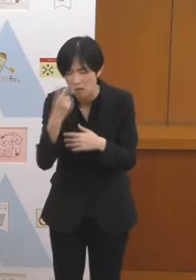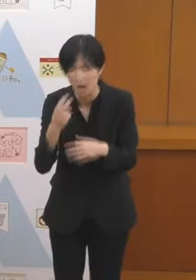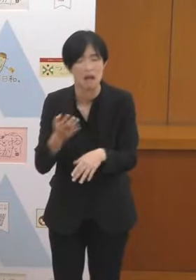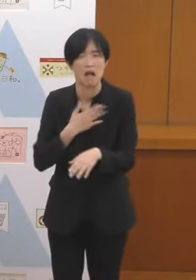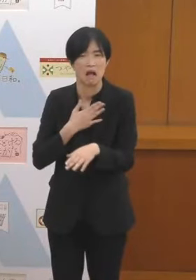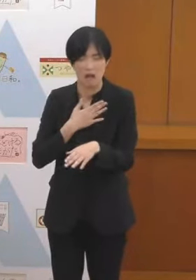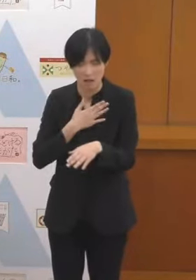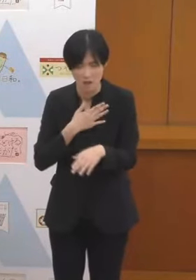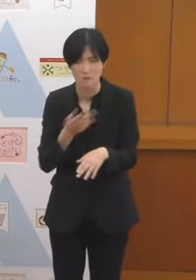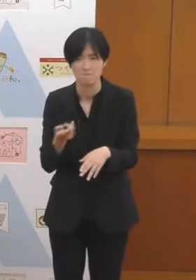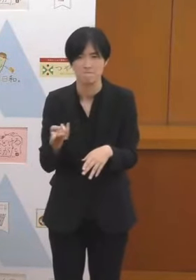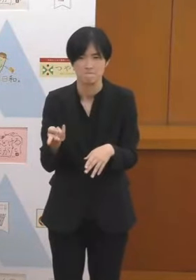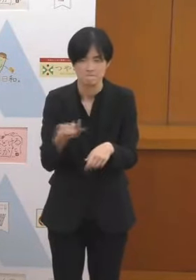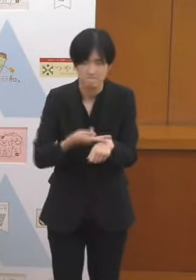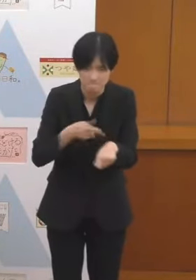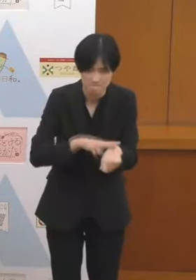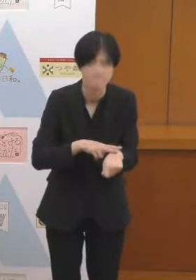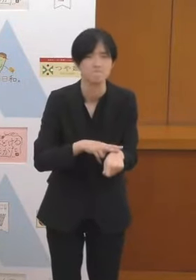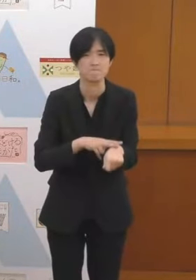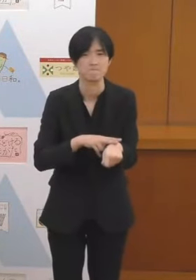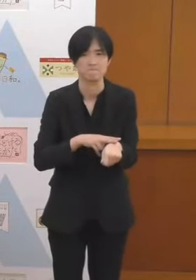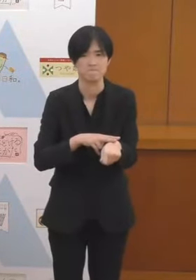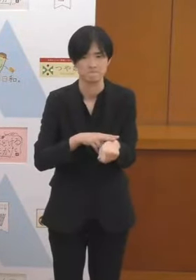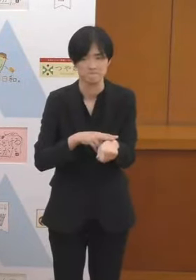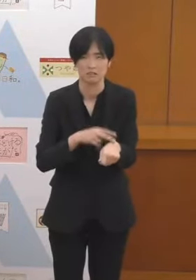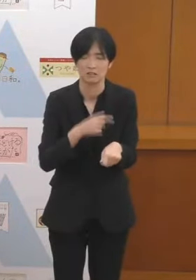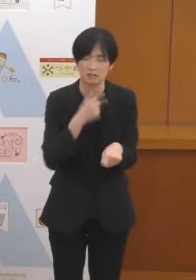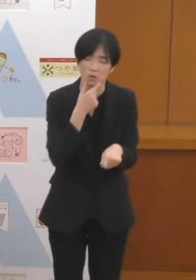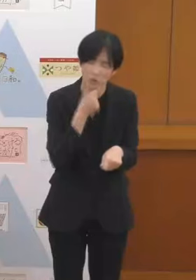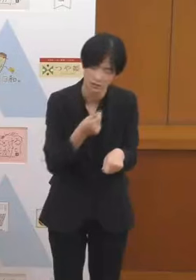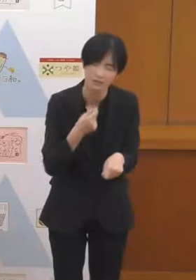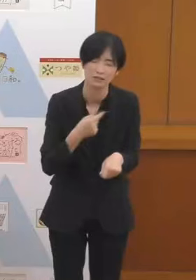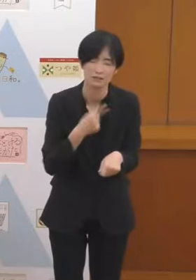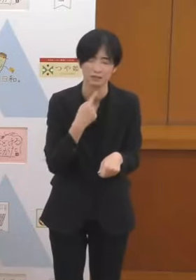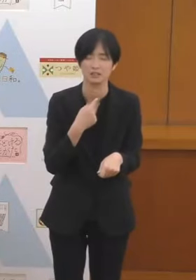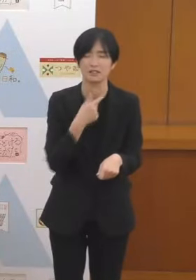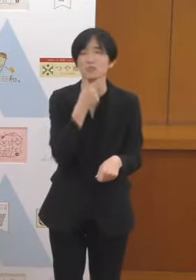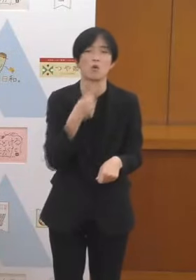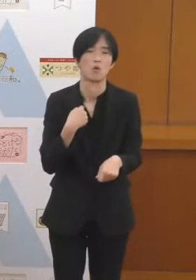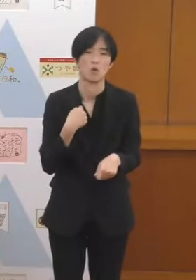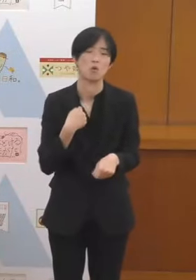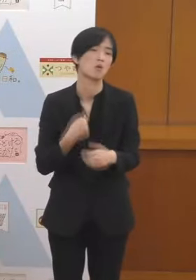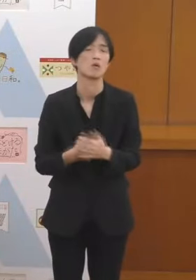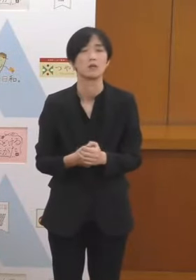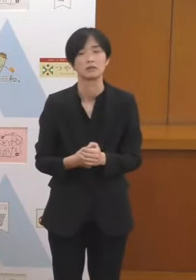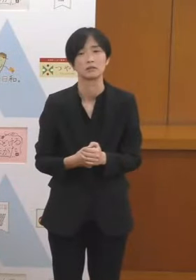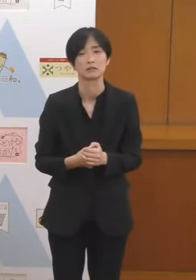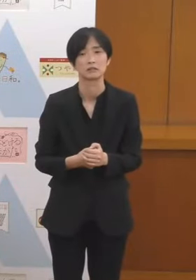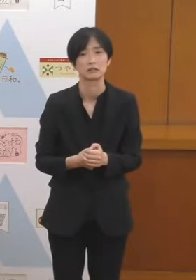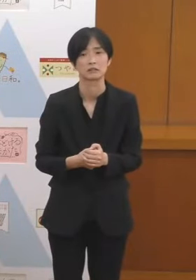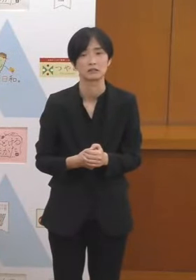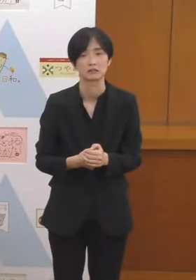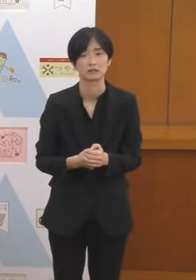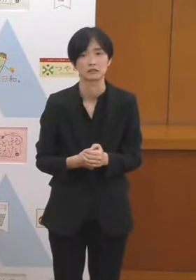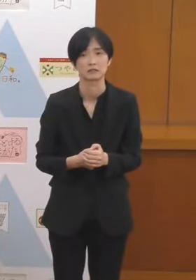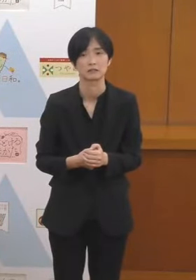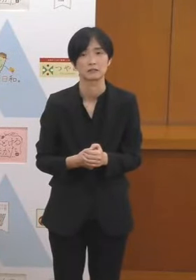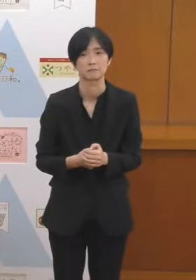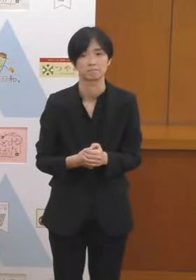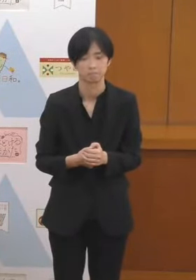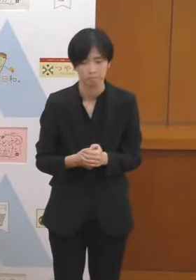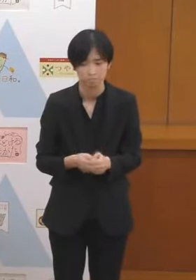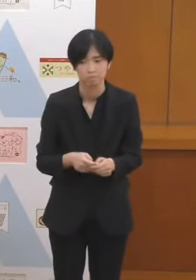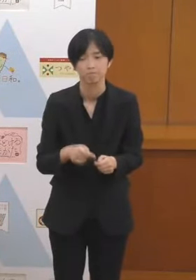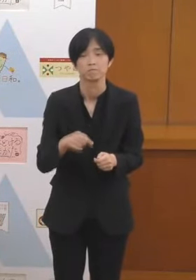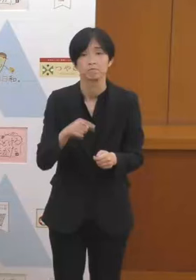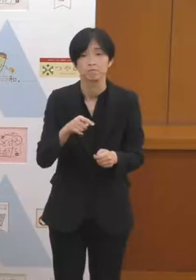いただきたいというのがあの私の願いでありますそうでないとブランドもなかなか検事